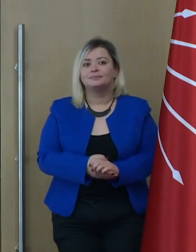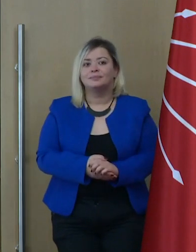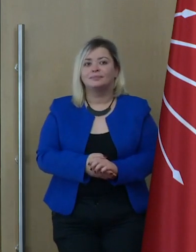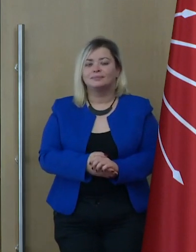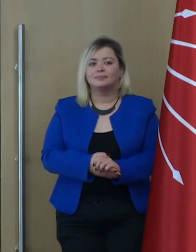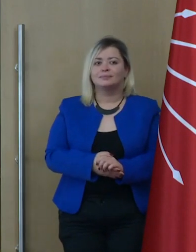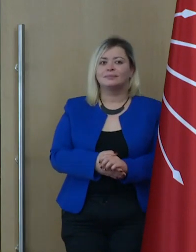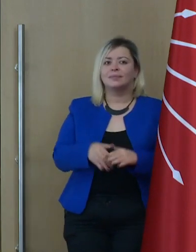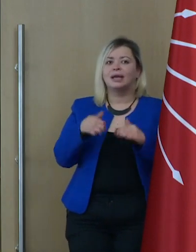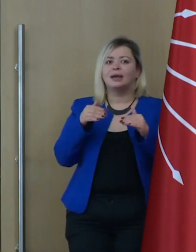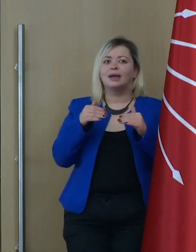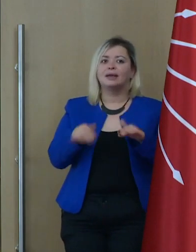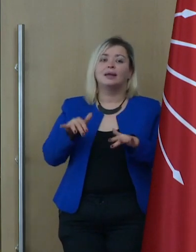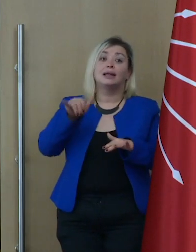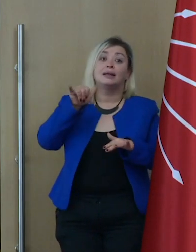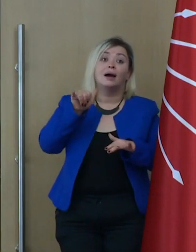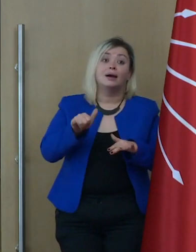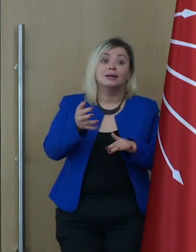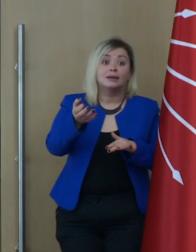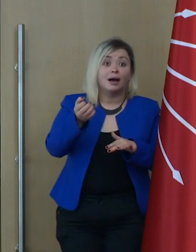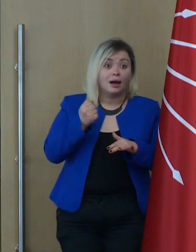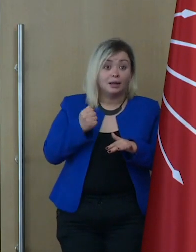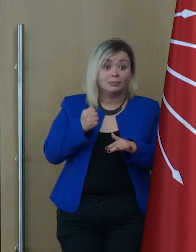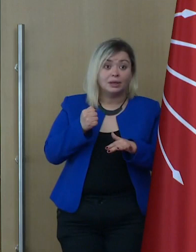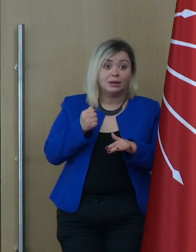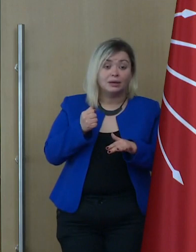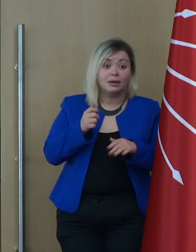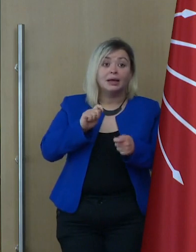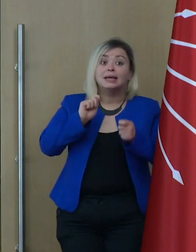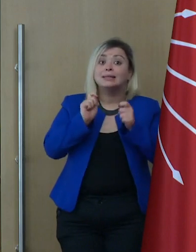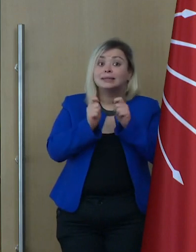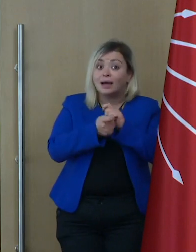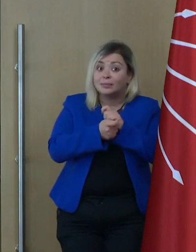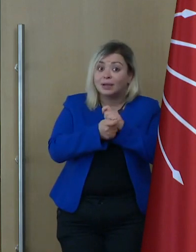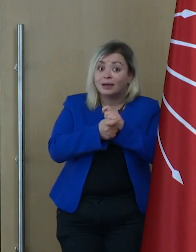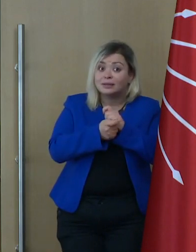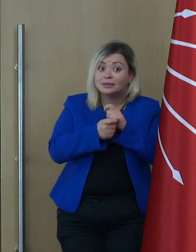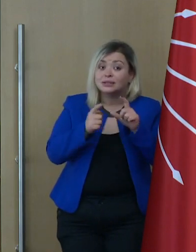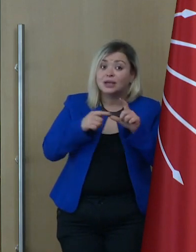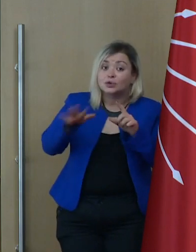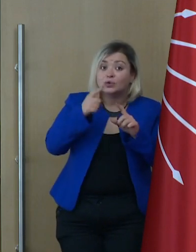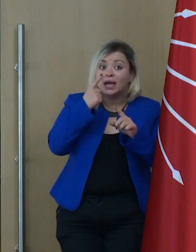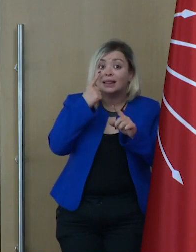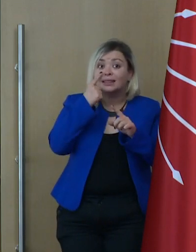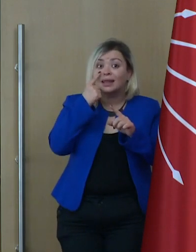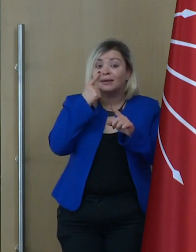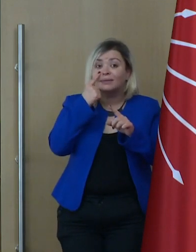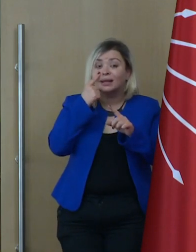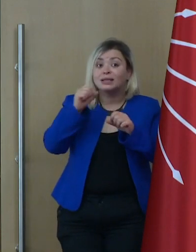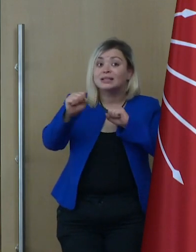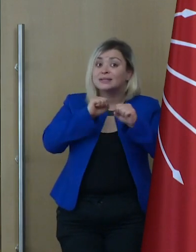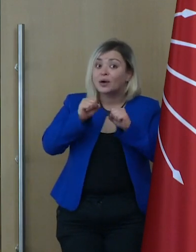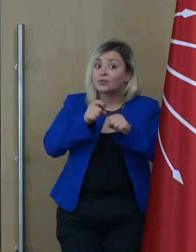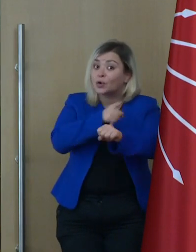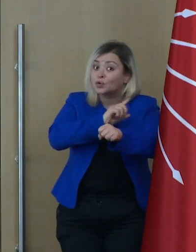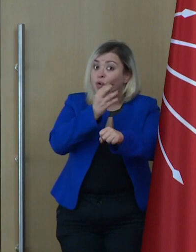Engellilerin bırakın haklarını elinden almayı, tam tersine sosyal devleti savunan ve sosyal devletin güçlenmesini